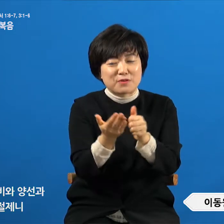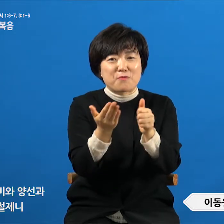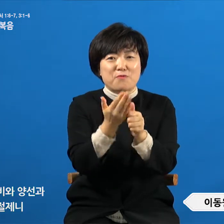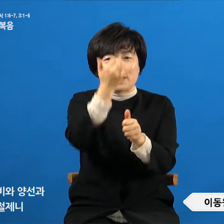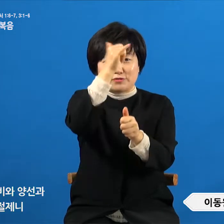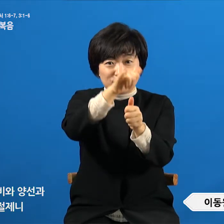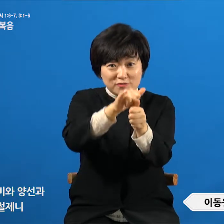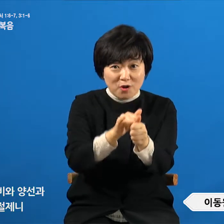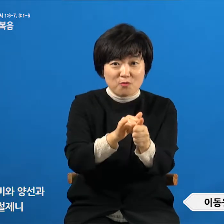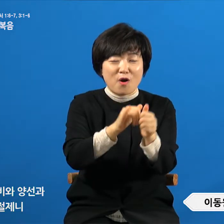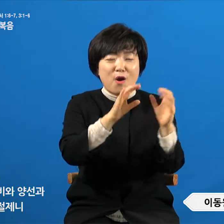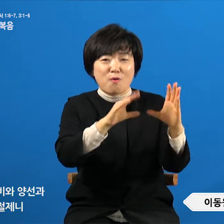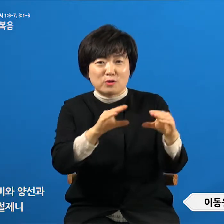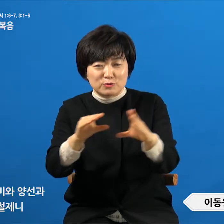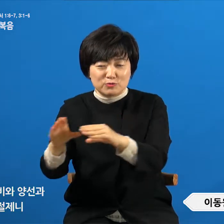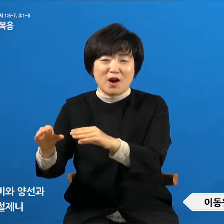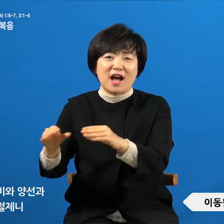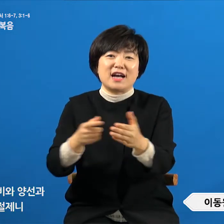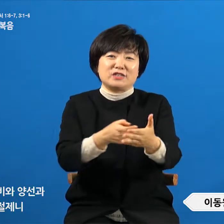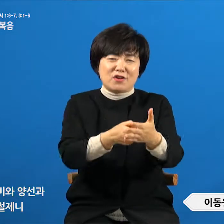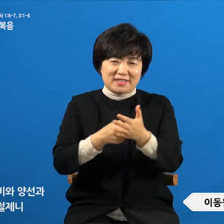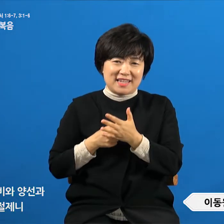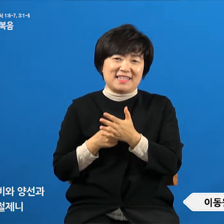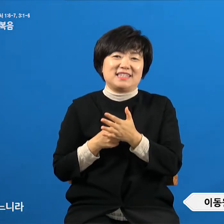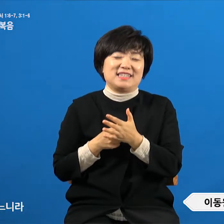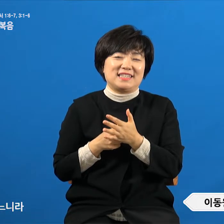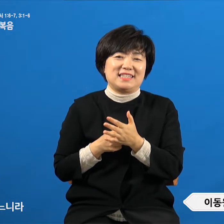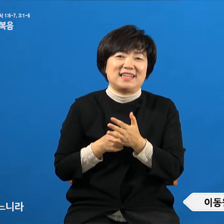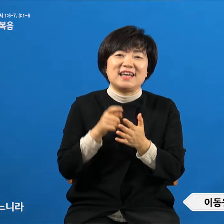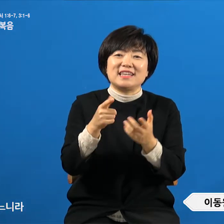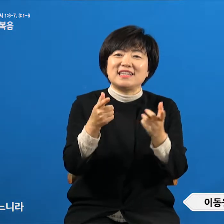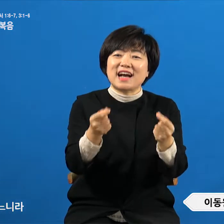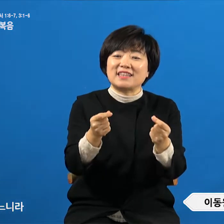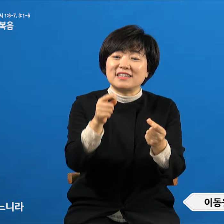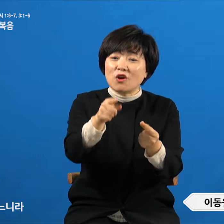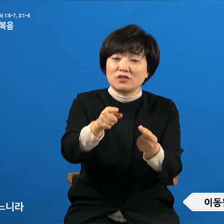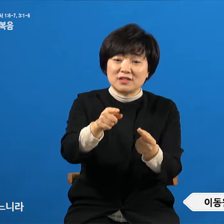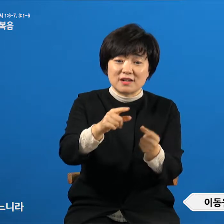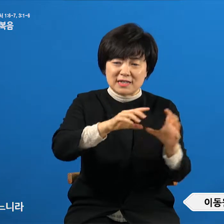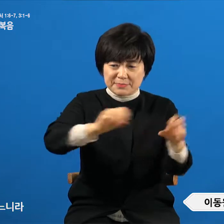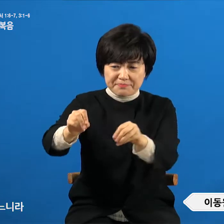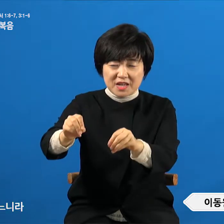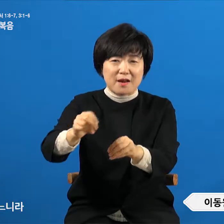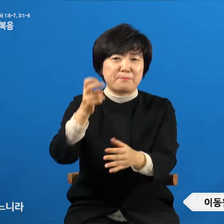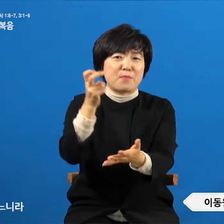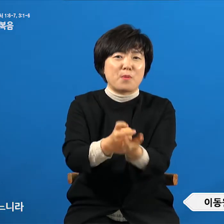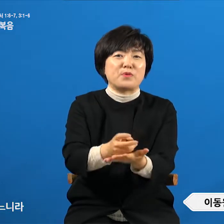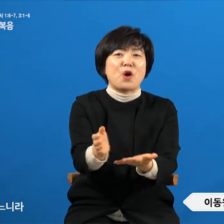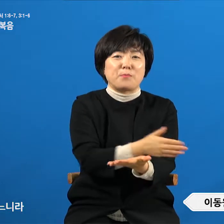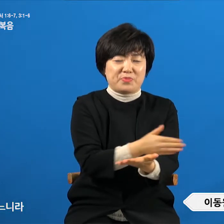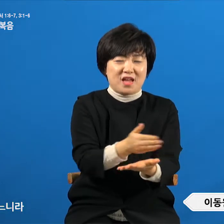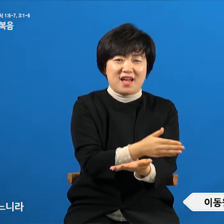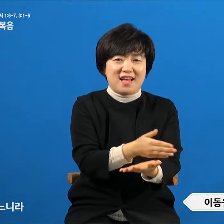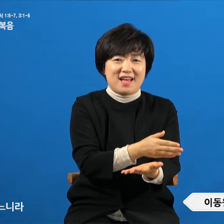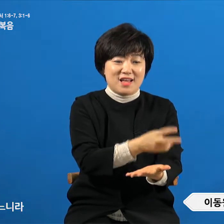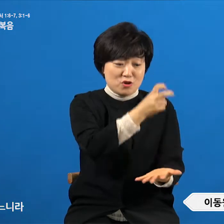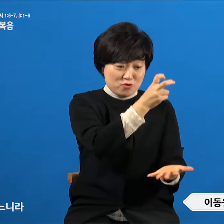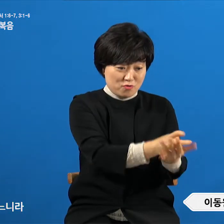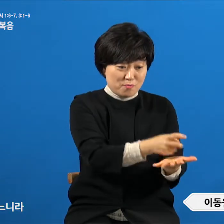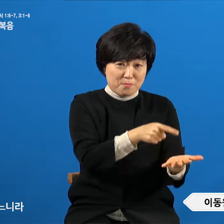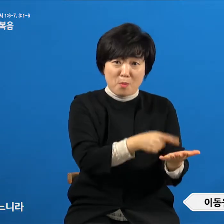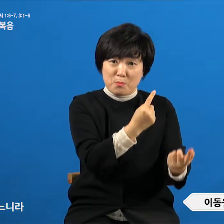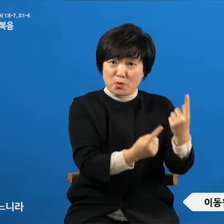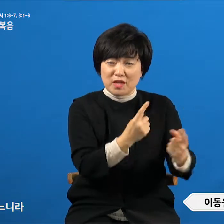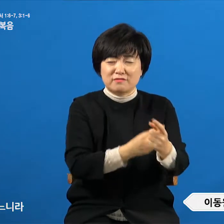양선과 충성과 온유와 절제니 이 같은 것을 금지할 법이 없다. 그것은